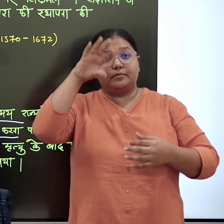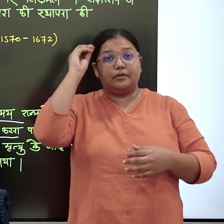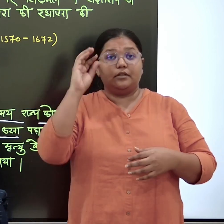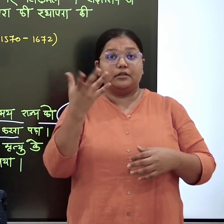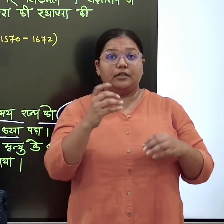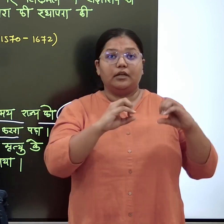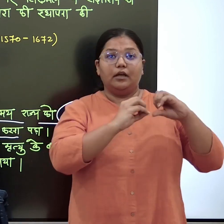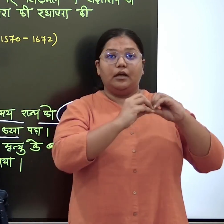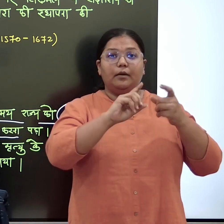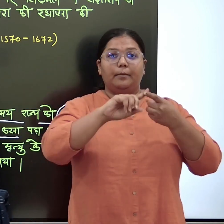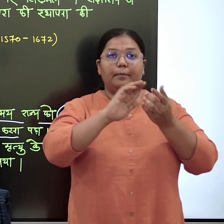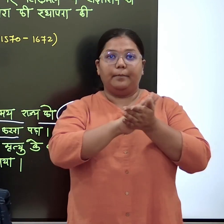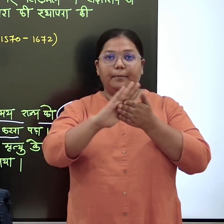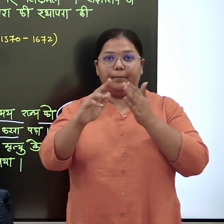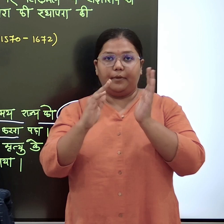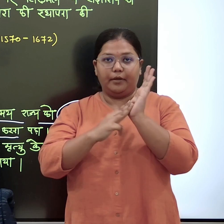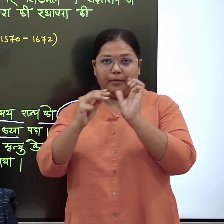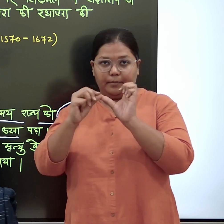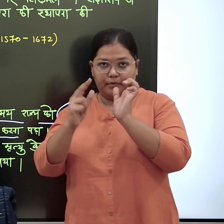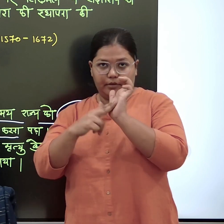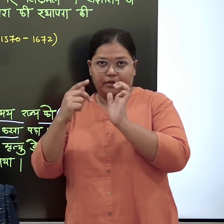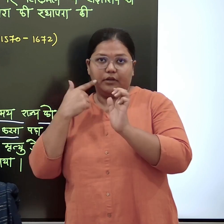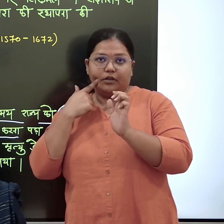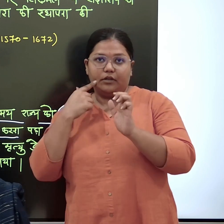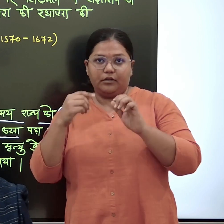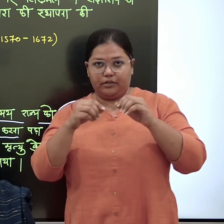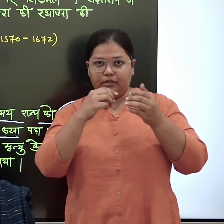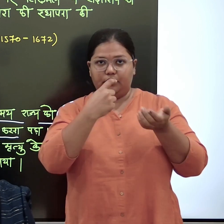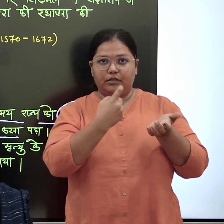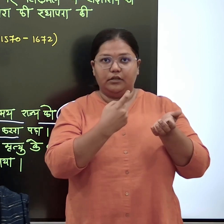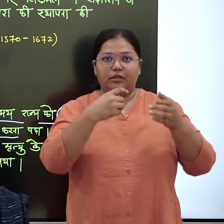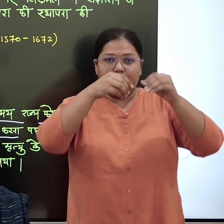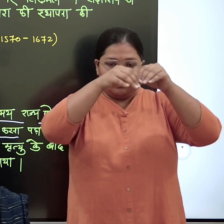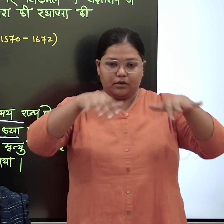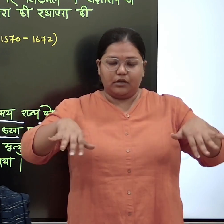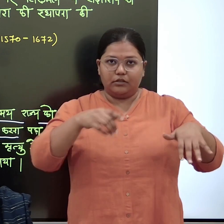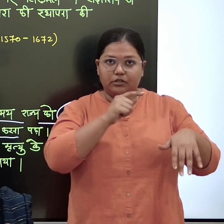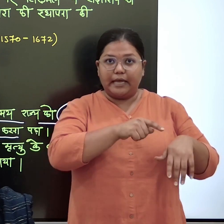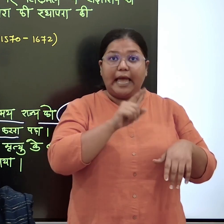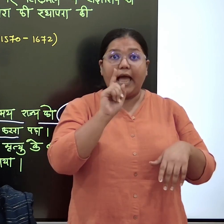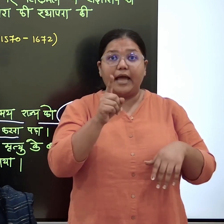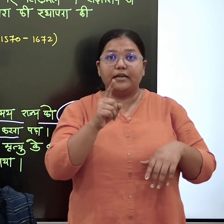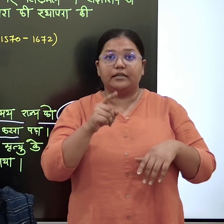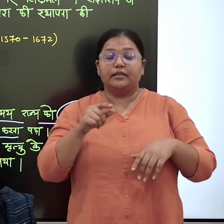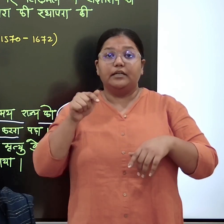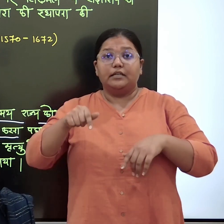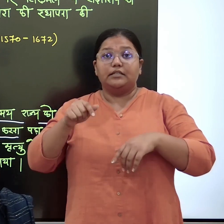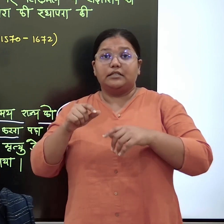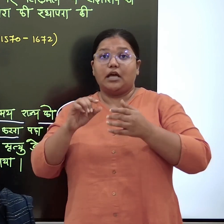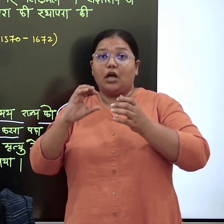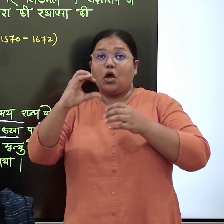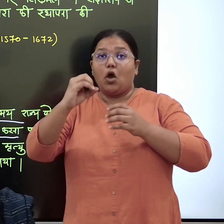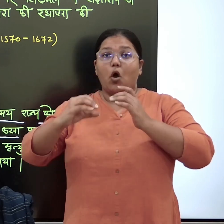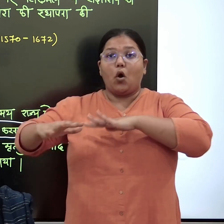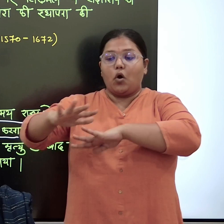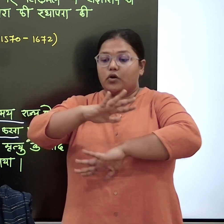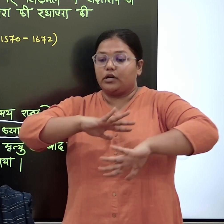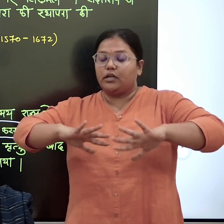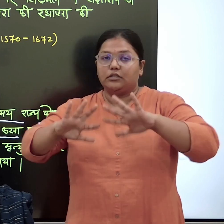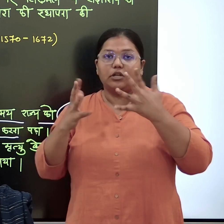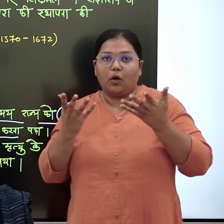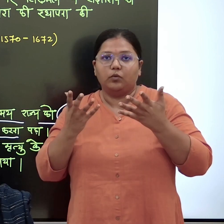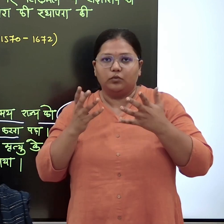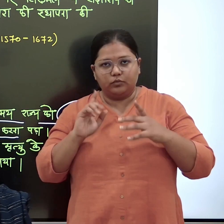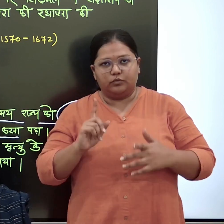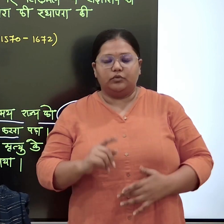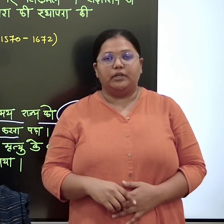स्टार्ट कर देंगे। ठीक है, तो अभी के लिए इतना ही। नोट्स जो है वो प्रॉपर बनाना, मेन मेन पॉइंट को लिख लेना,